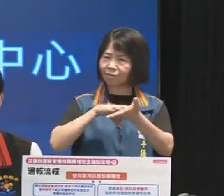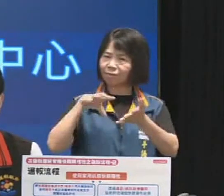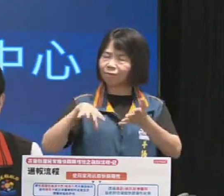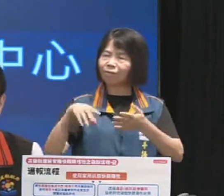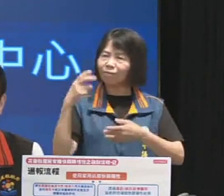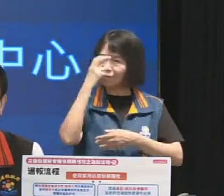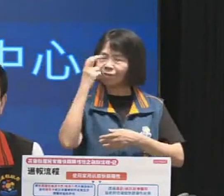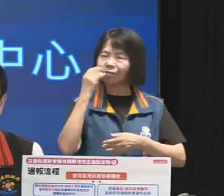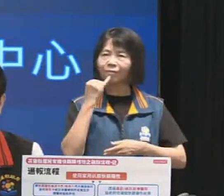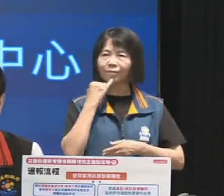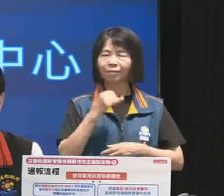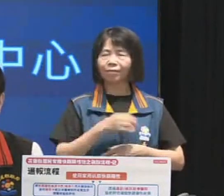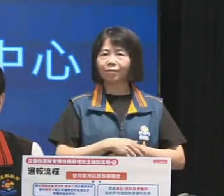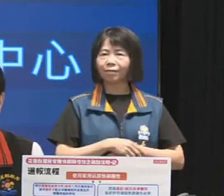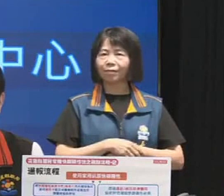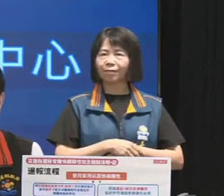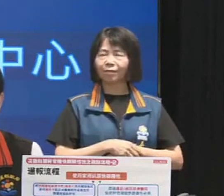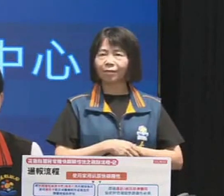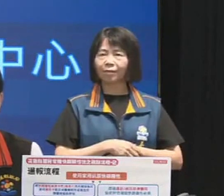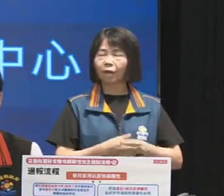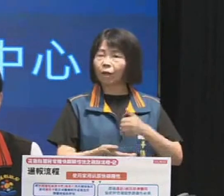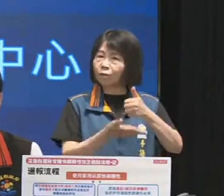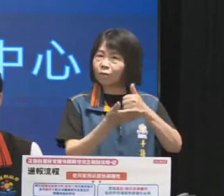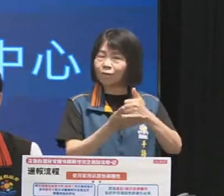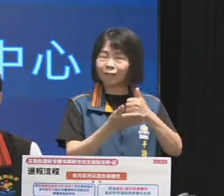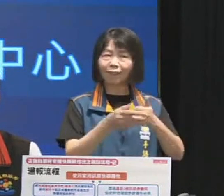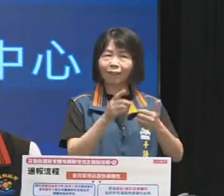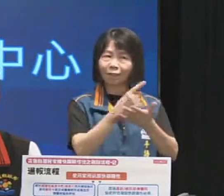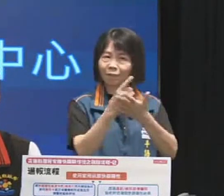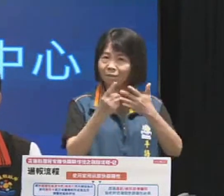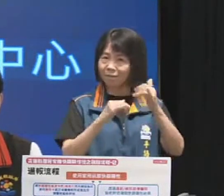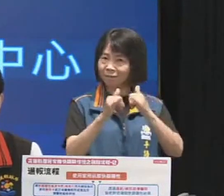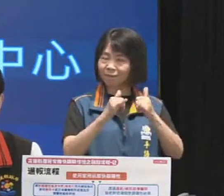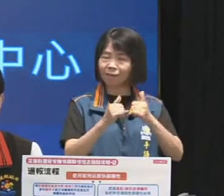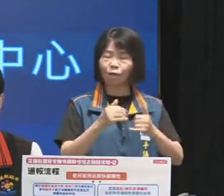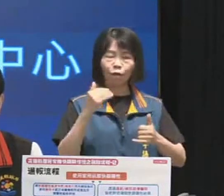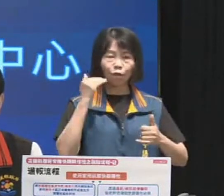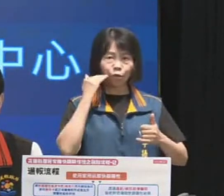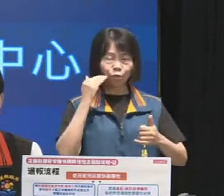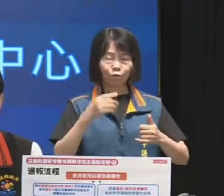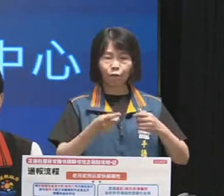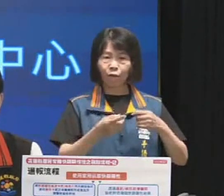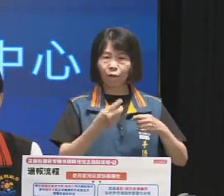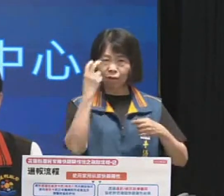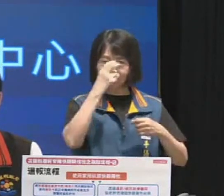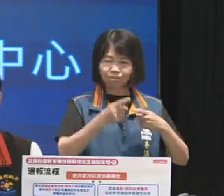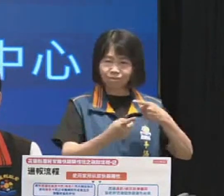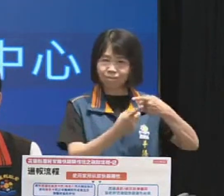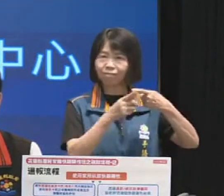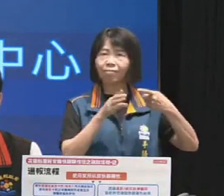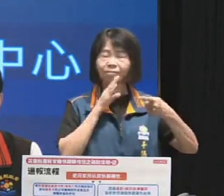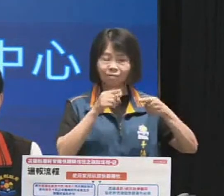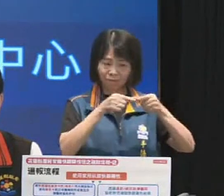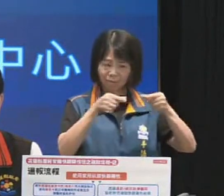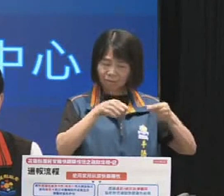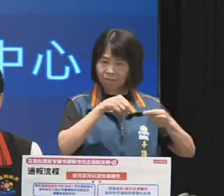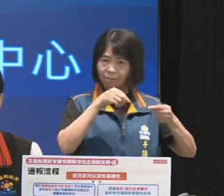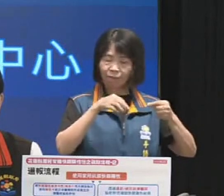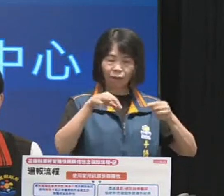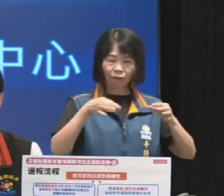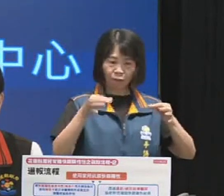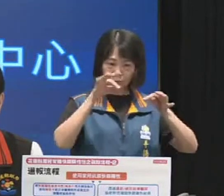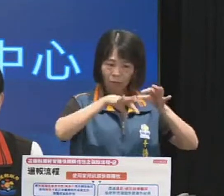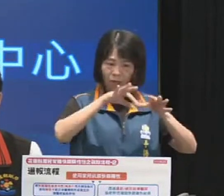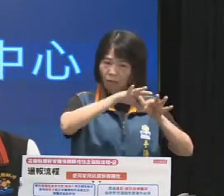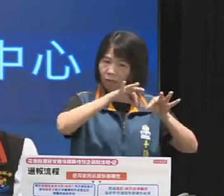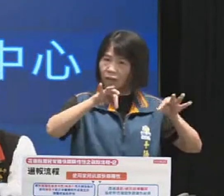较鼓励我们的乡亲，请你拿你的筛检片然后呢用夹链袋夹好，直接到这些诊所去